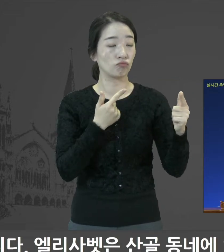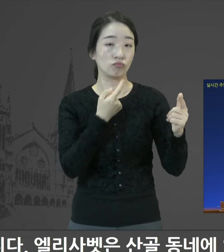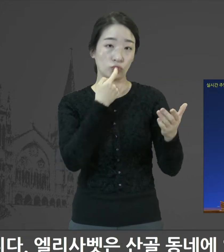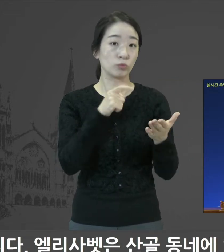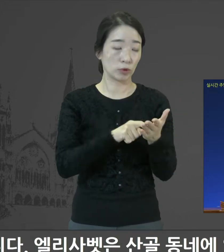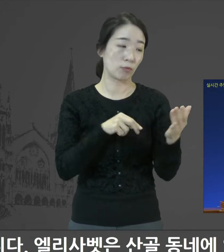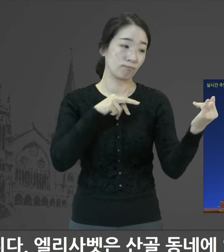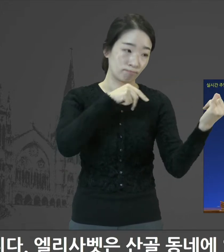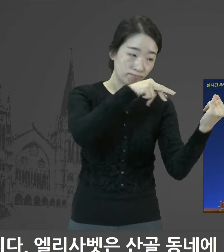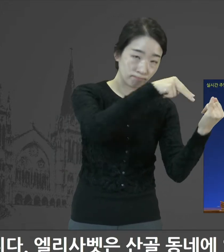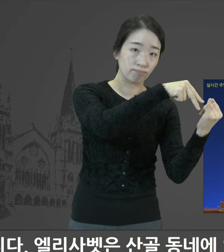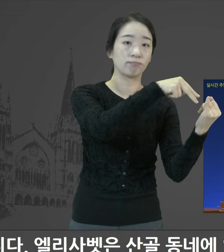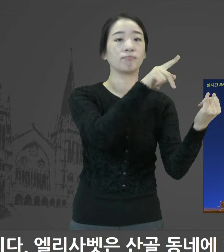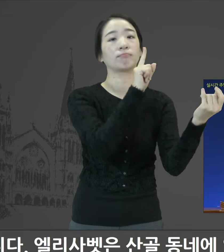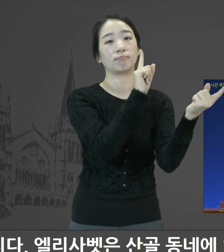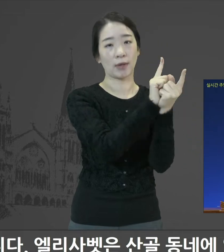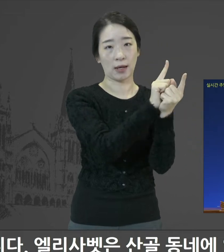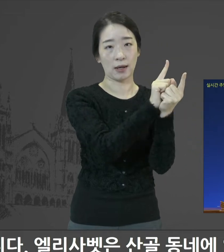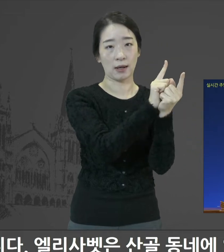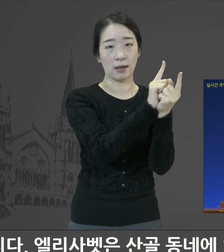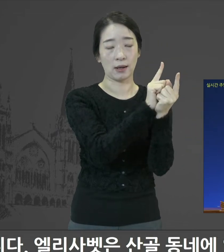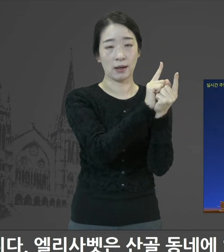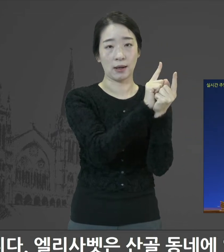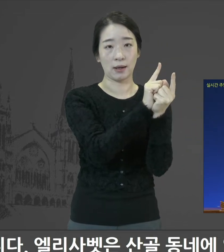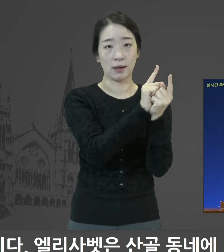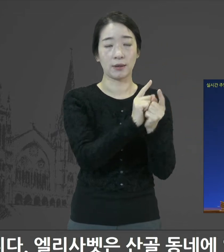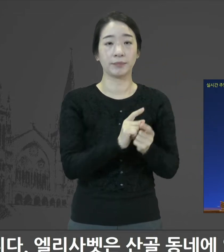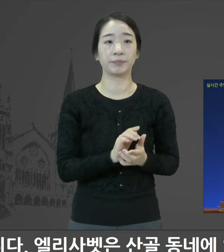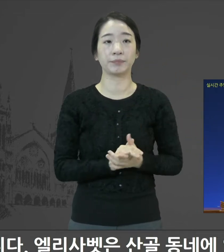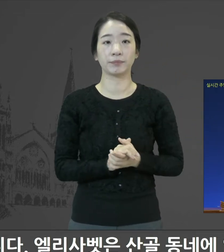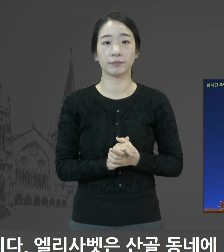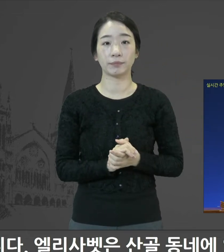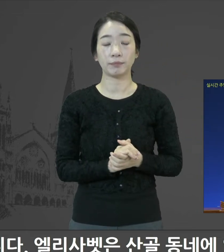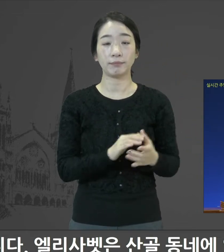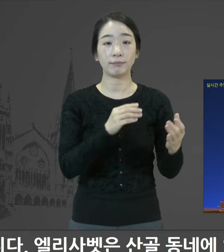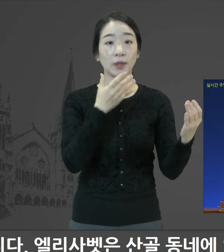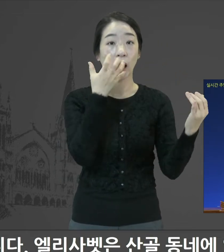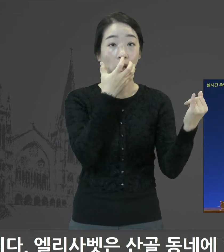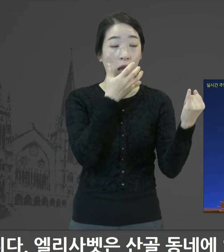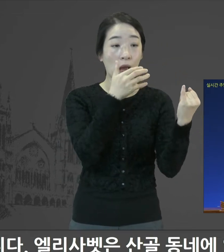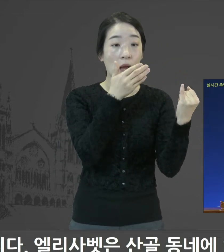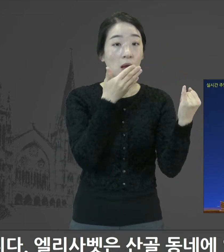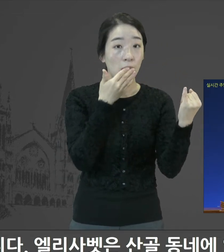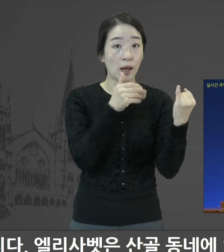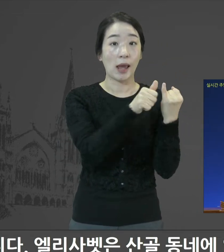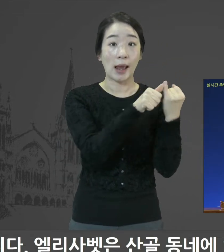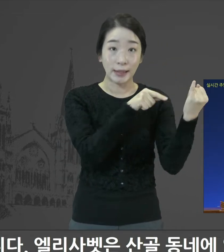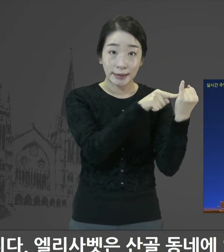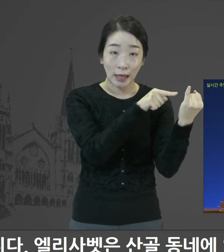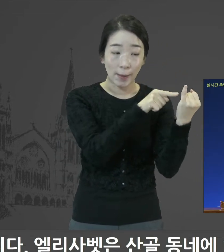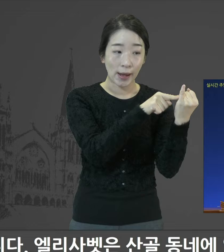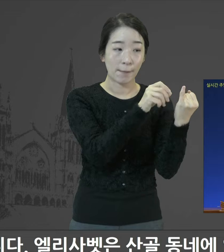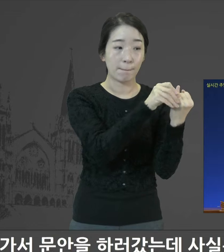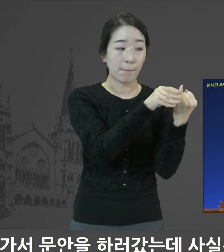가서 문안하러 갔는데 이제 사실은 엘리사벳 뱃속에 있는